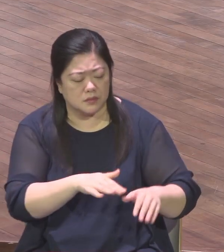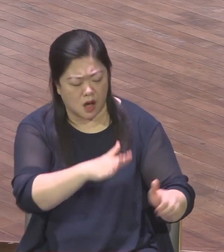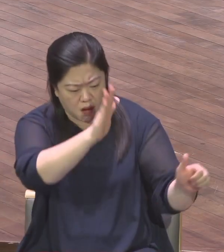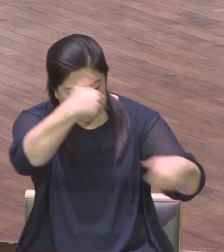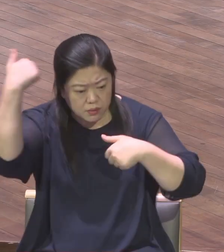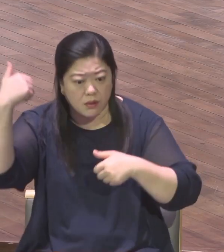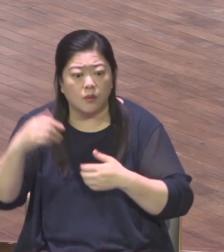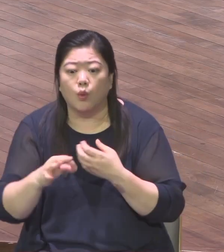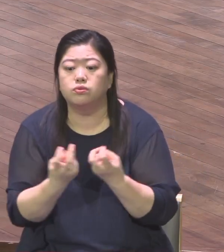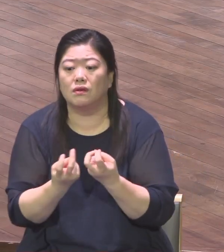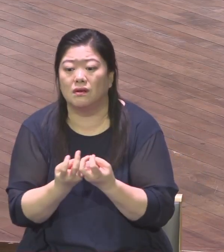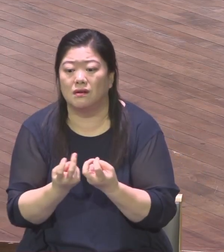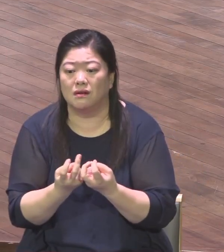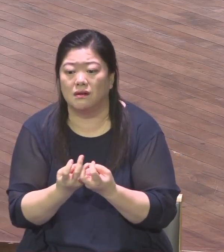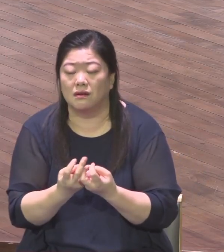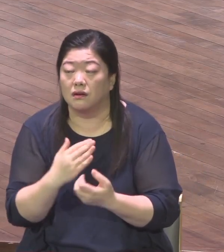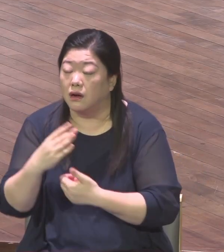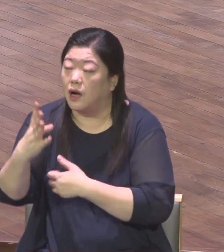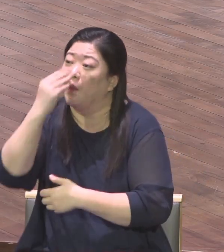말씀.